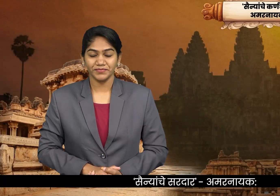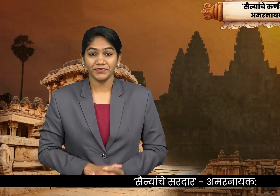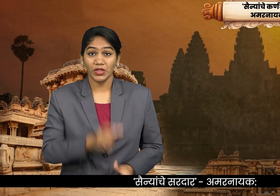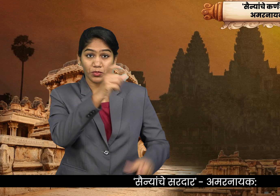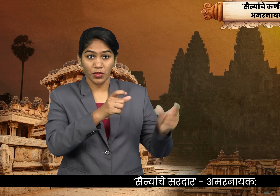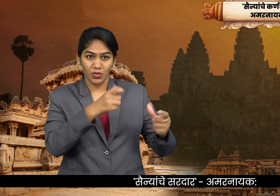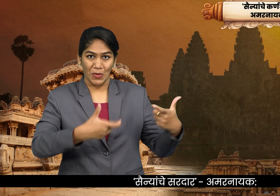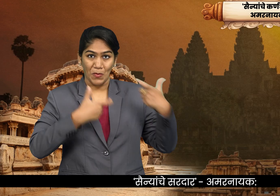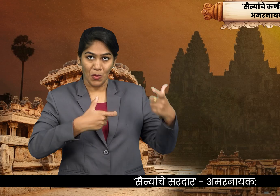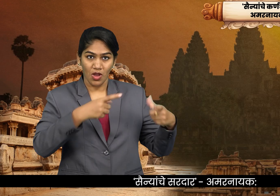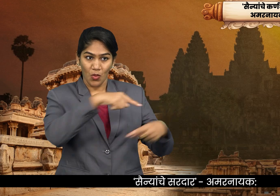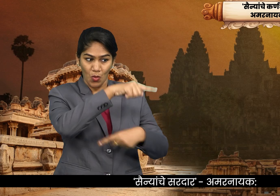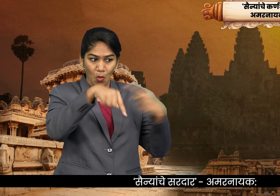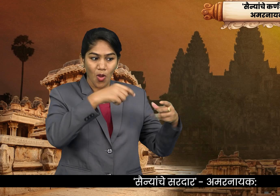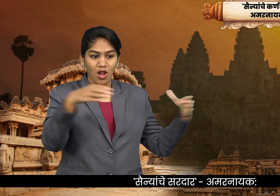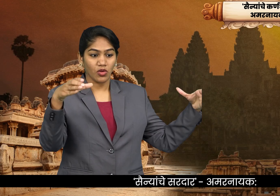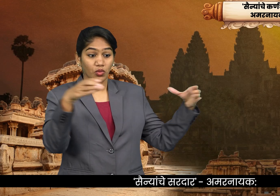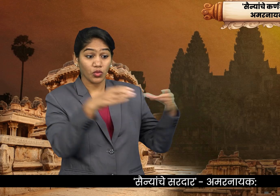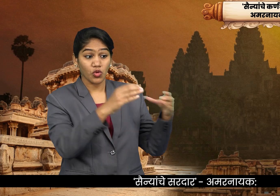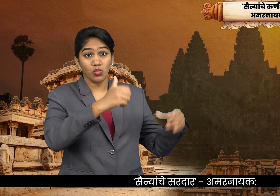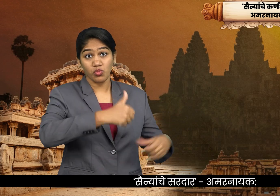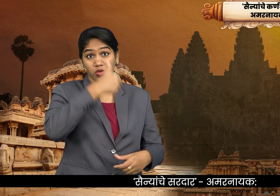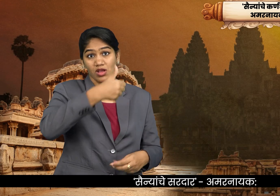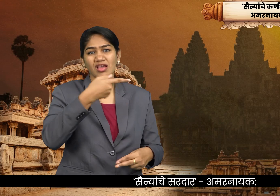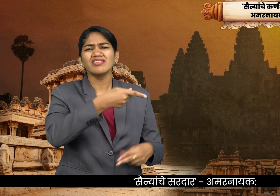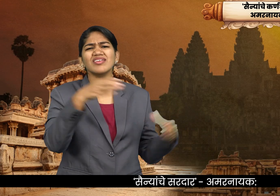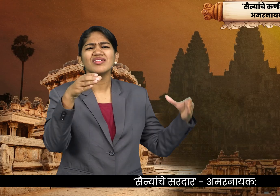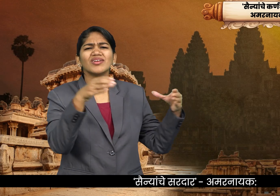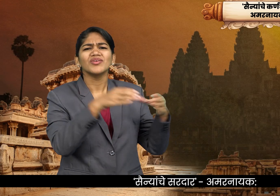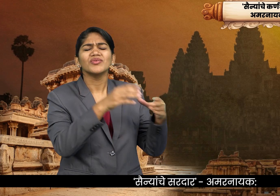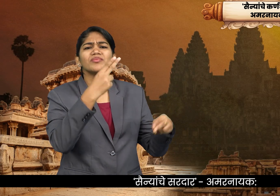थोर सैन्याचे सरदार अमरनायक.